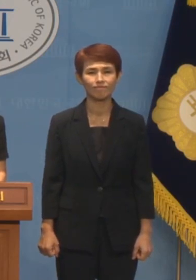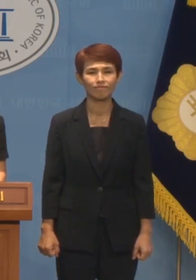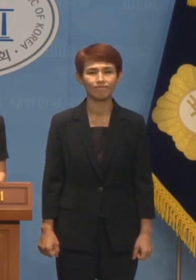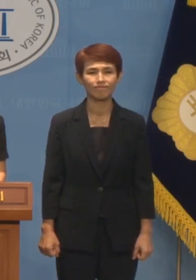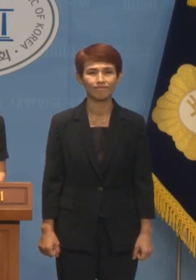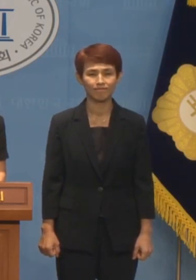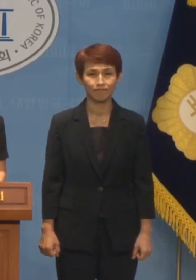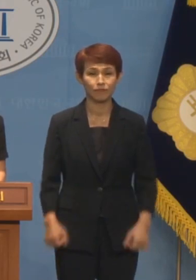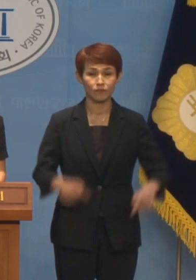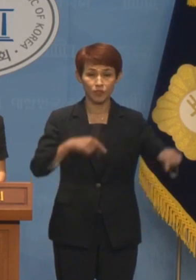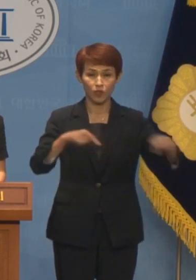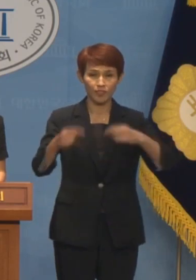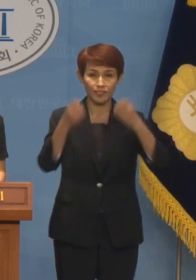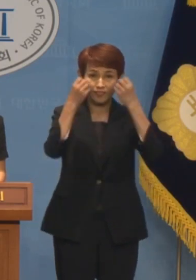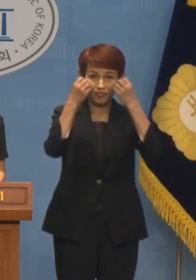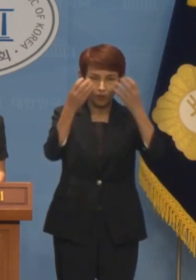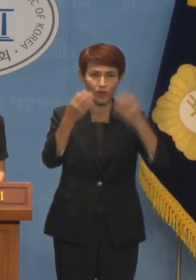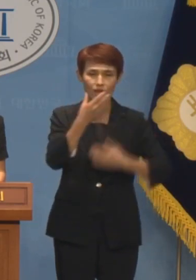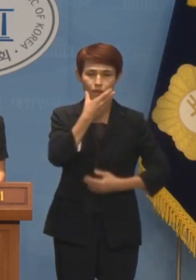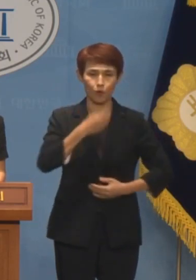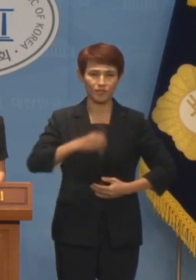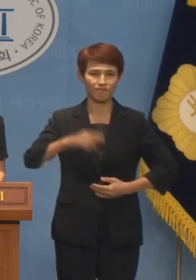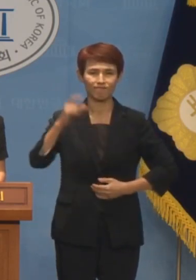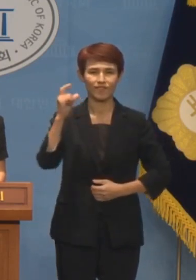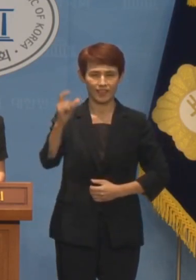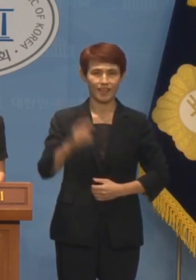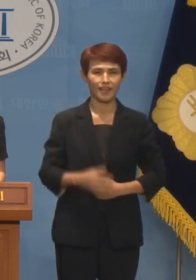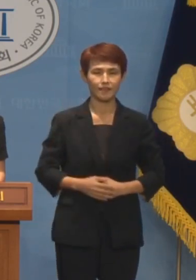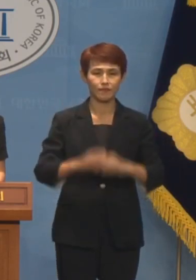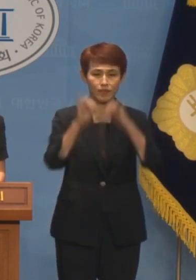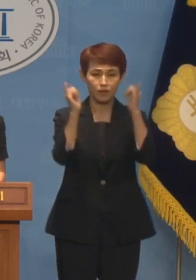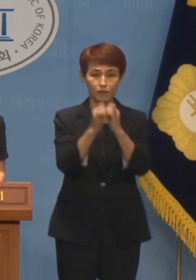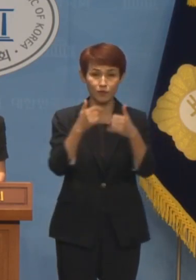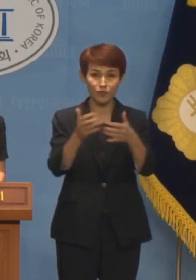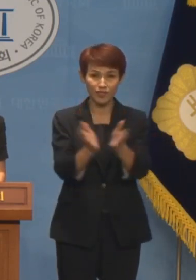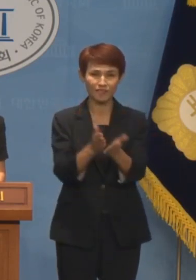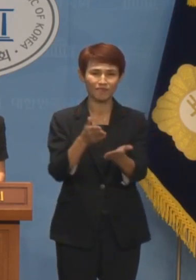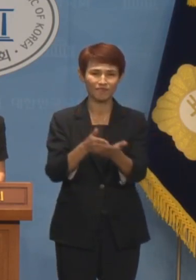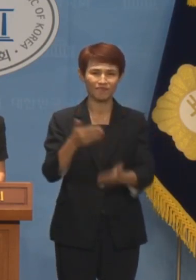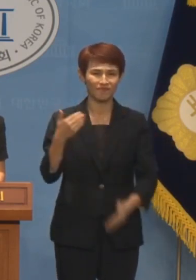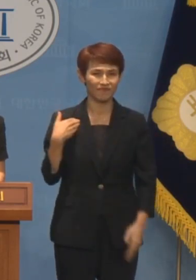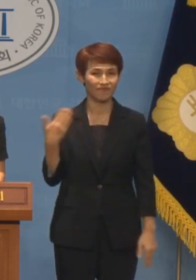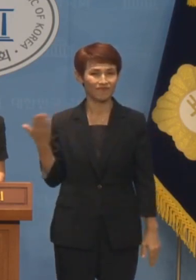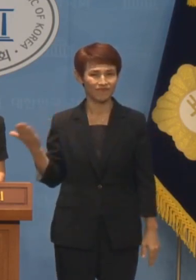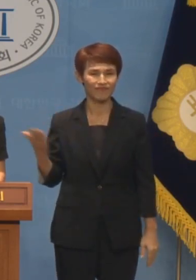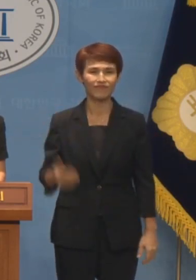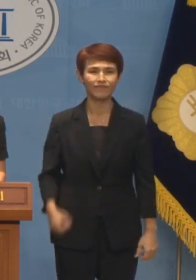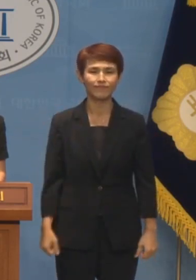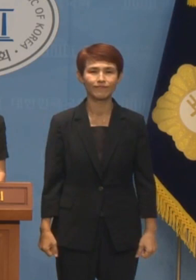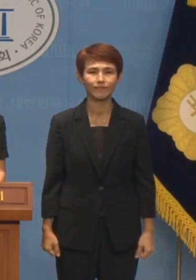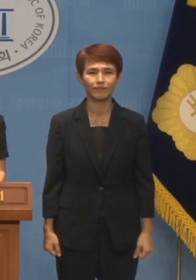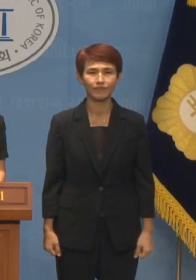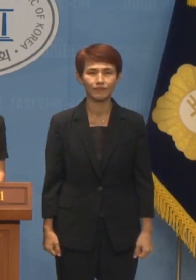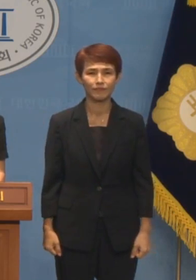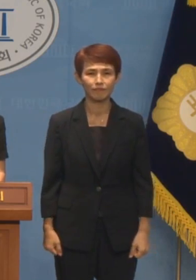네, 정치를 새롭게, 복지를 강하게 사회민주당 대변인 임명희입니다.